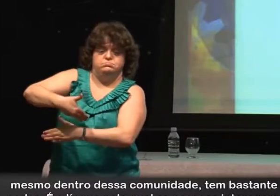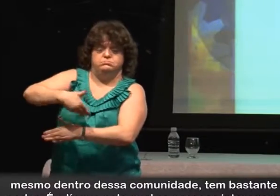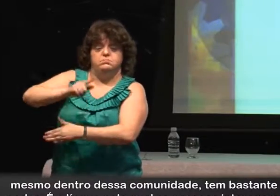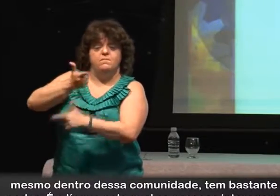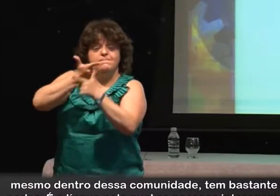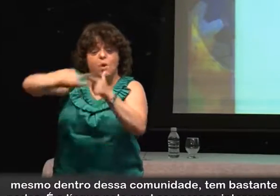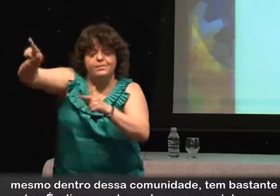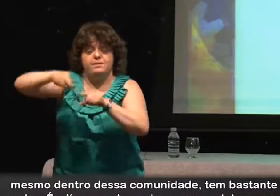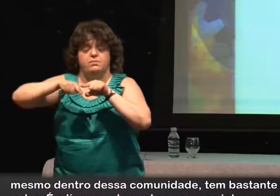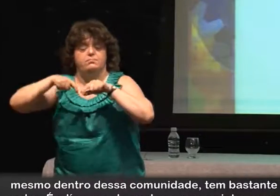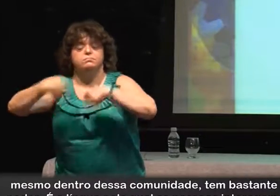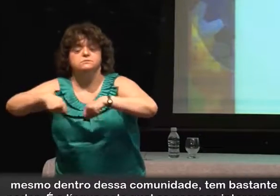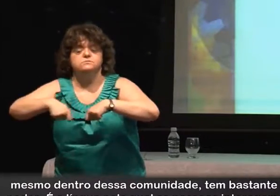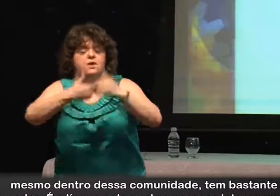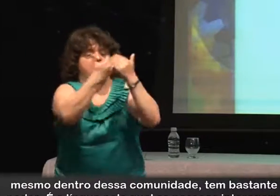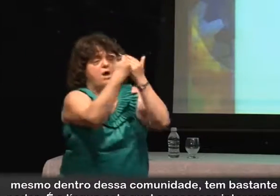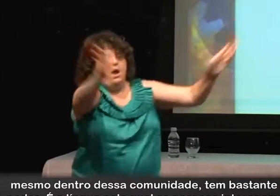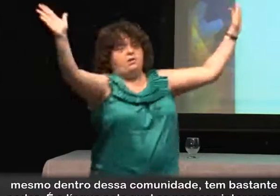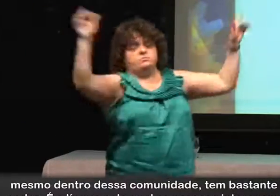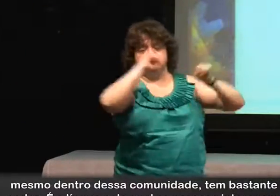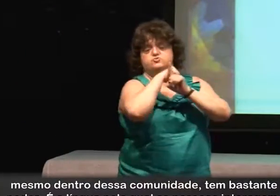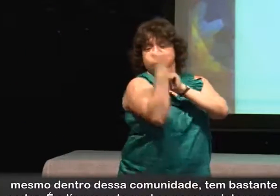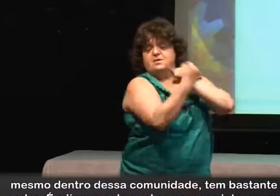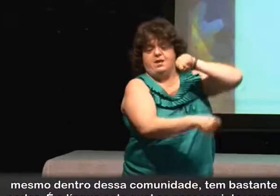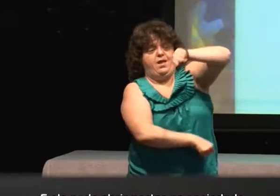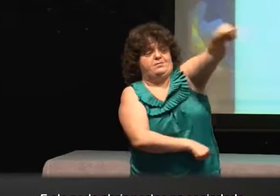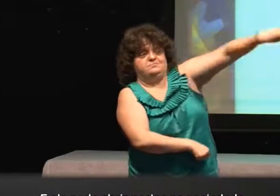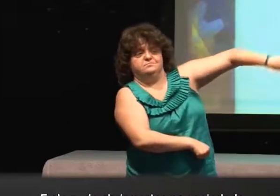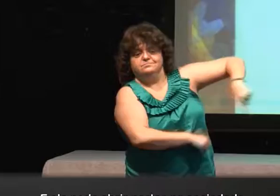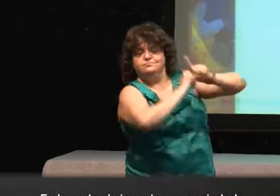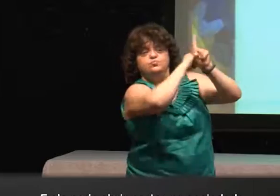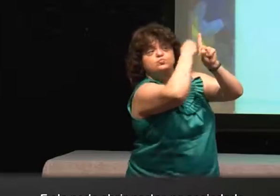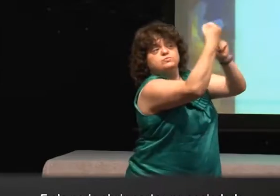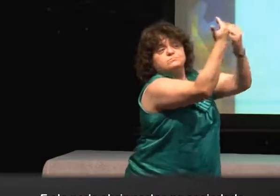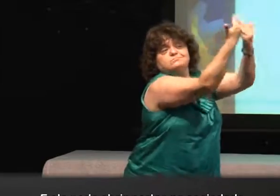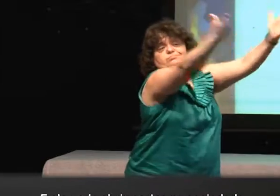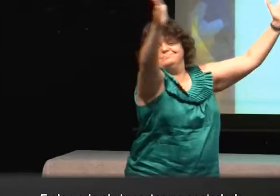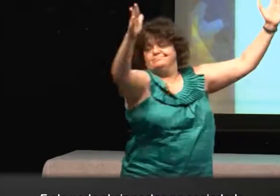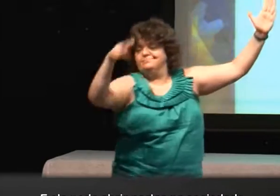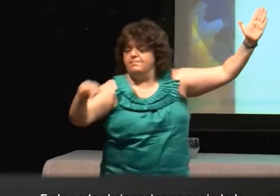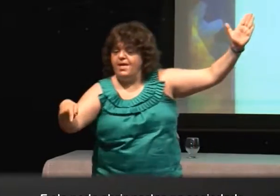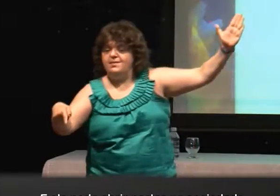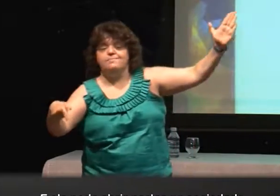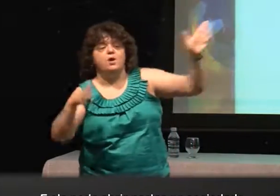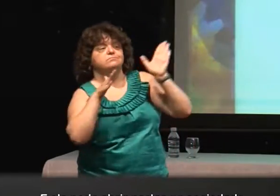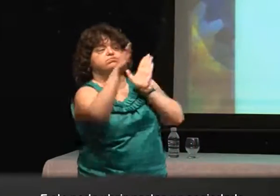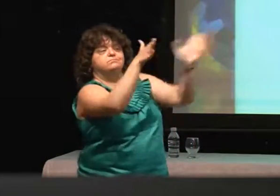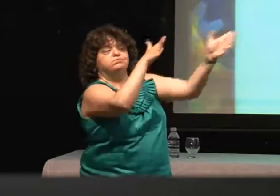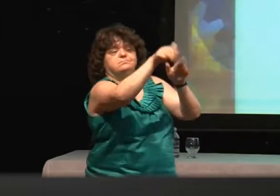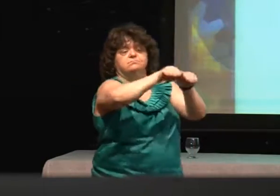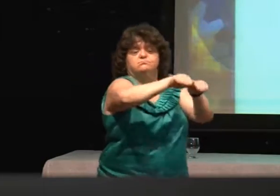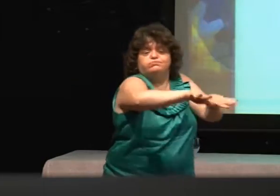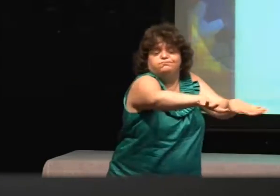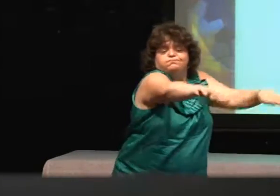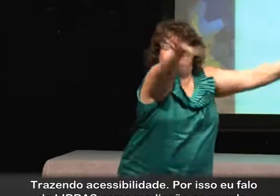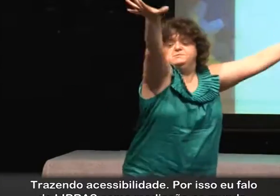bastante poder. É a língua por meio da qual as pessoas interagem e ela pode abrir portas na sociedade,